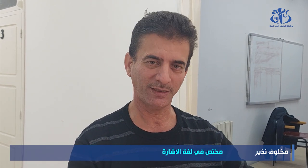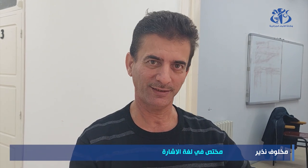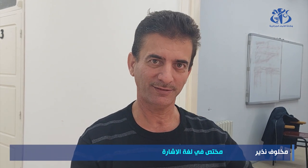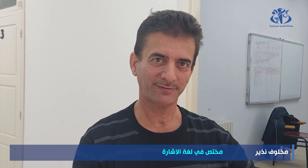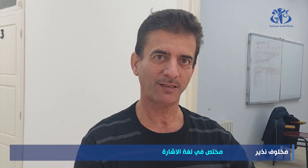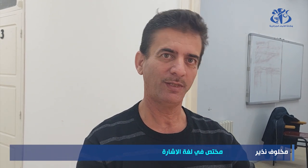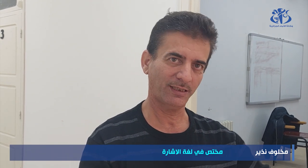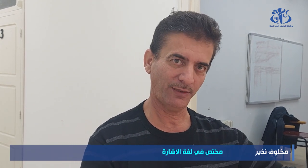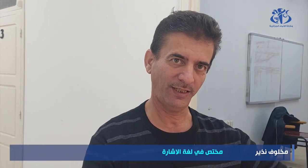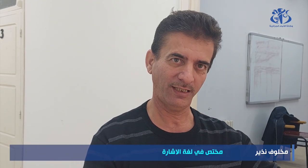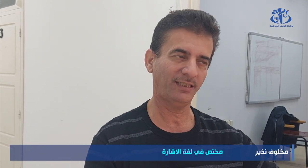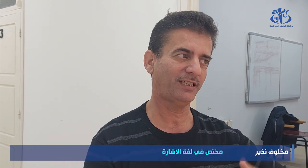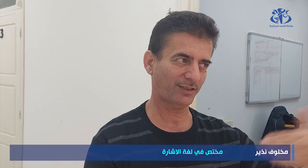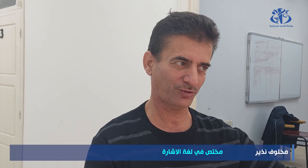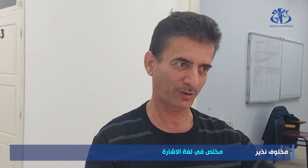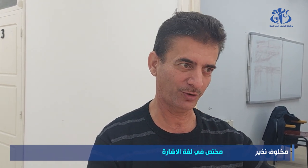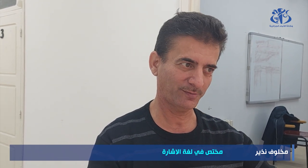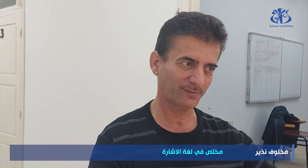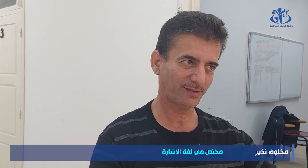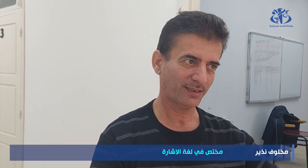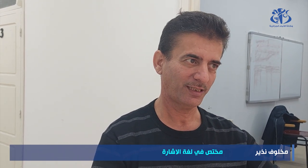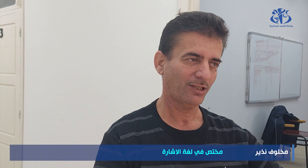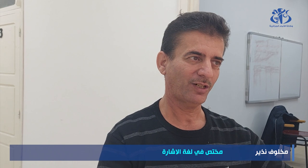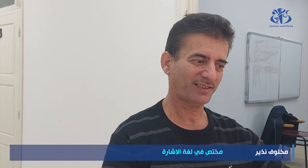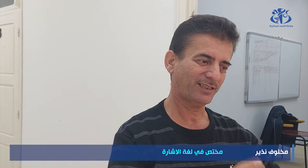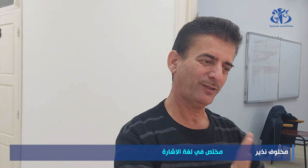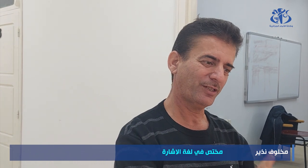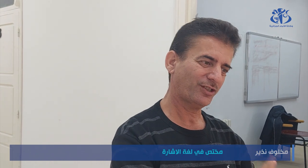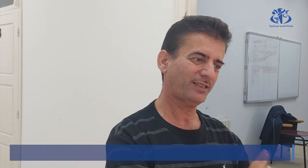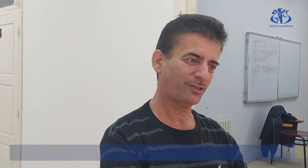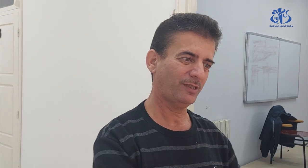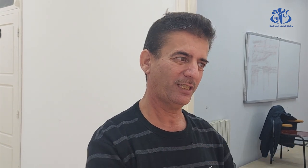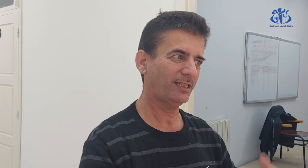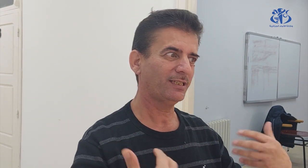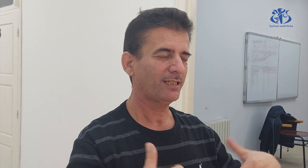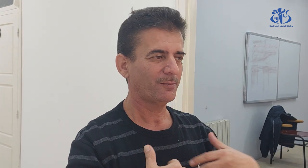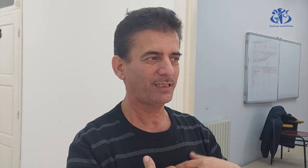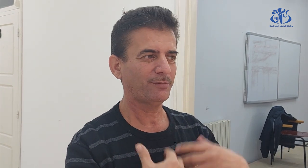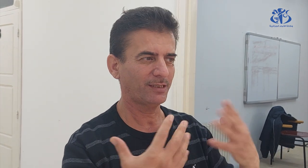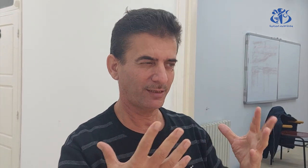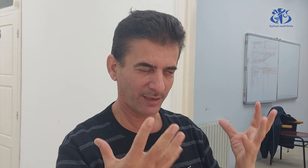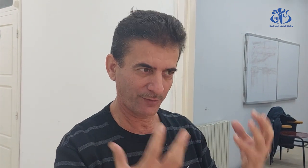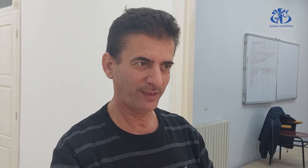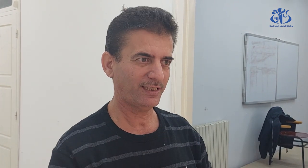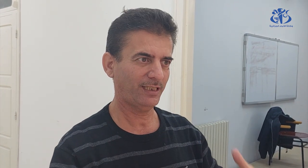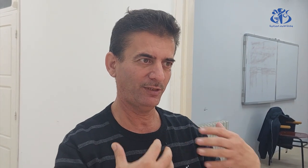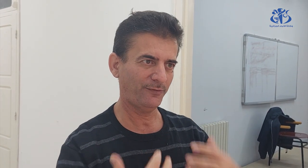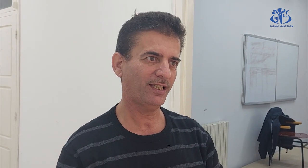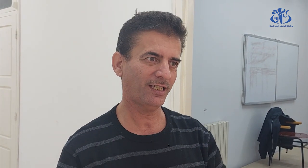المواطن من الفئة هذه اللي هي الصم البكم وخاصة في المجال تاع التكوين المهني ما دام الأطفال تاعنا ولا الفئة